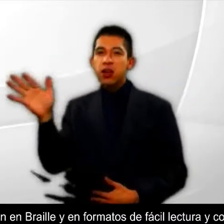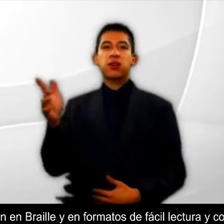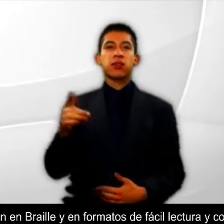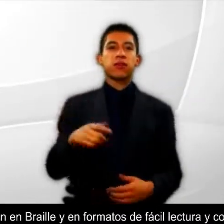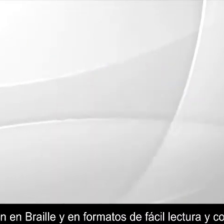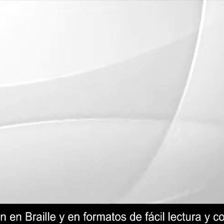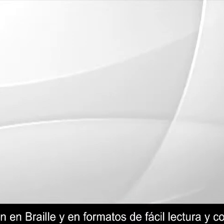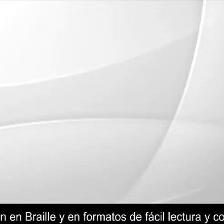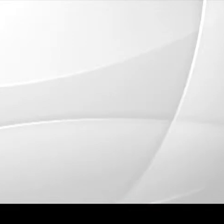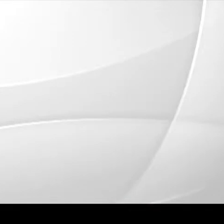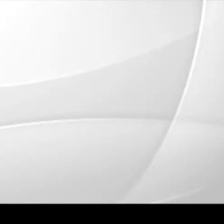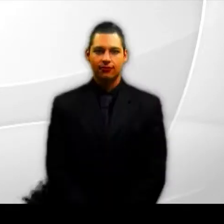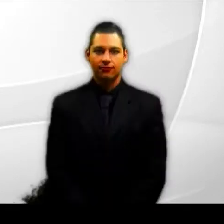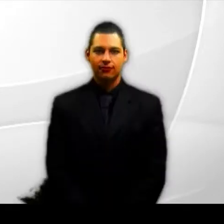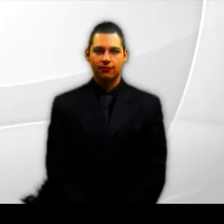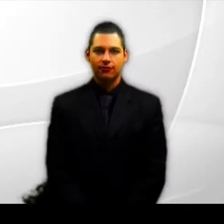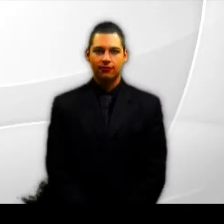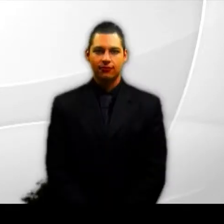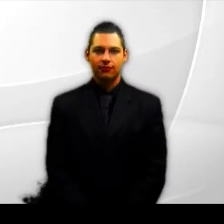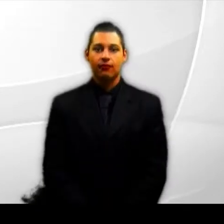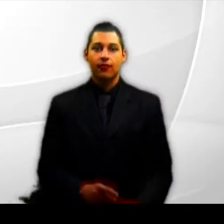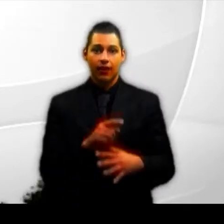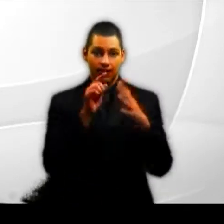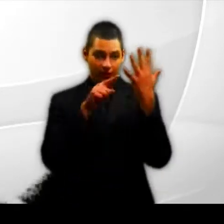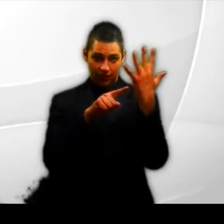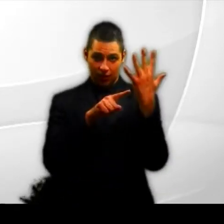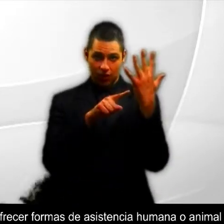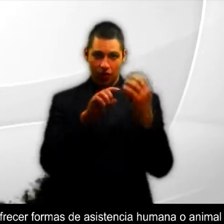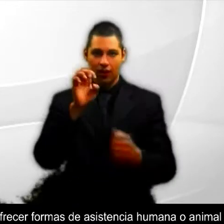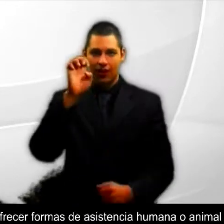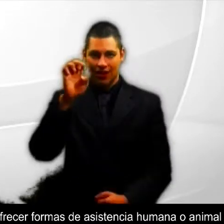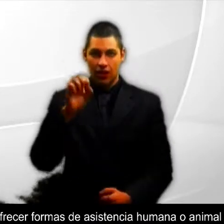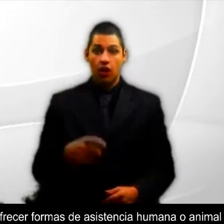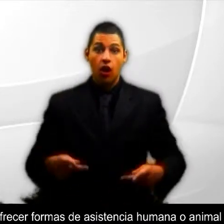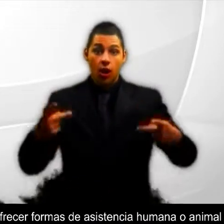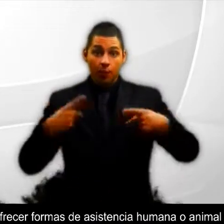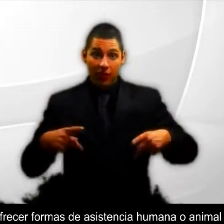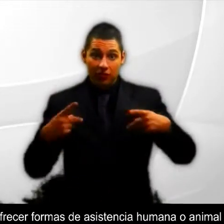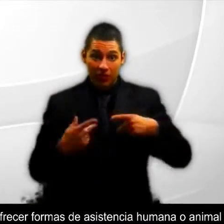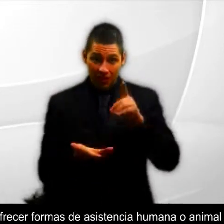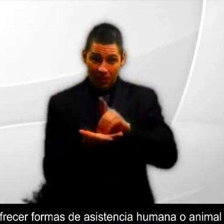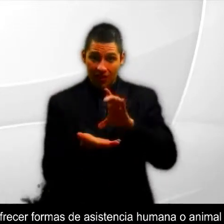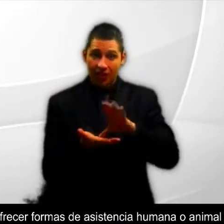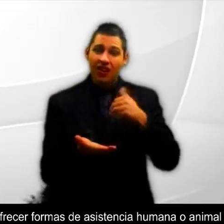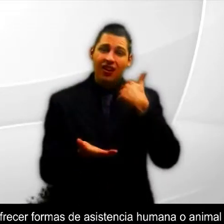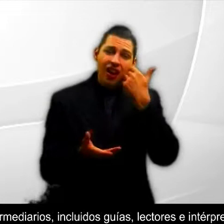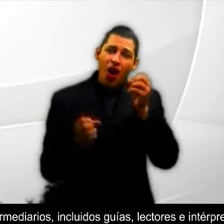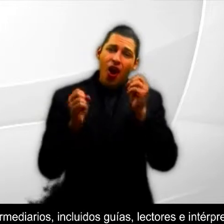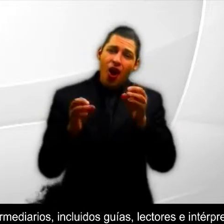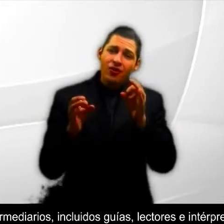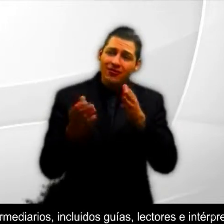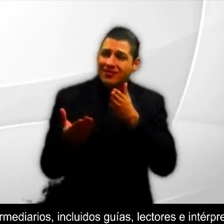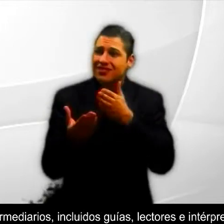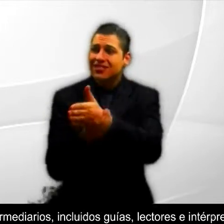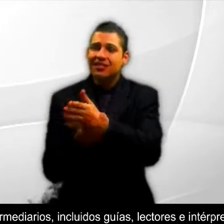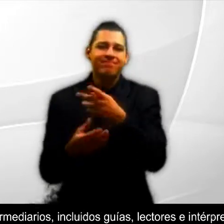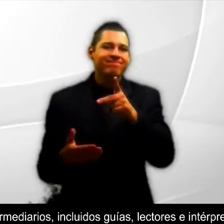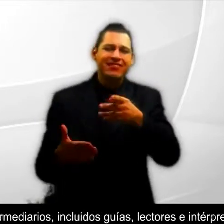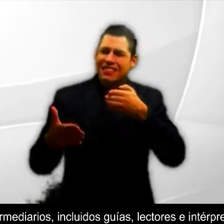lectura y comprensión. E. Ofrecer formas de asistencia humana o animal e intermediarios, incluidos guías,